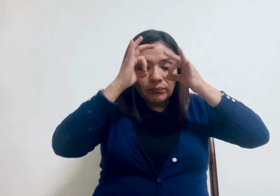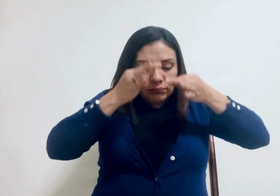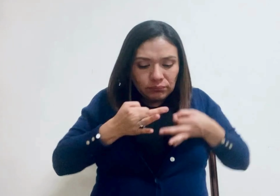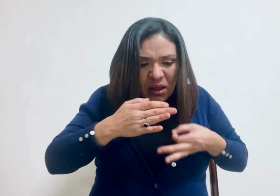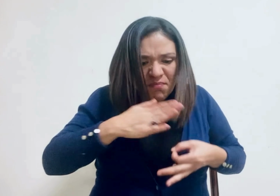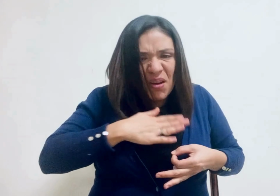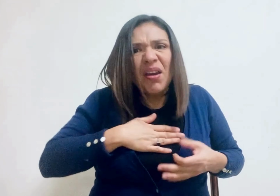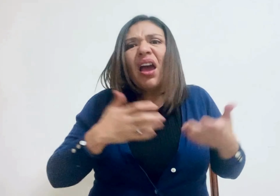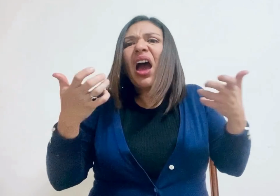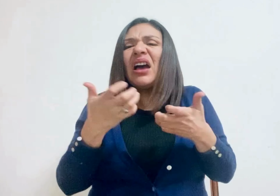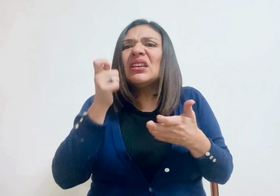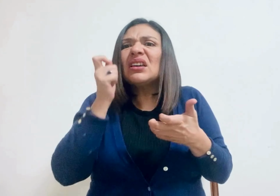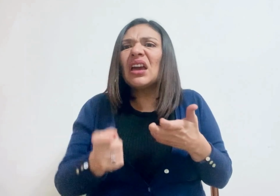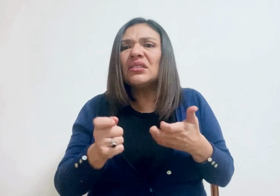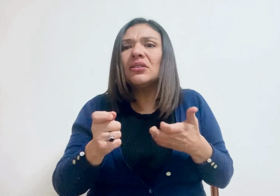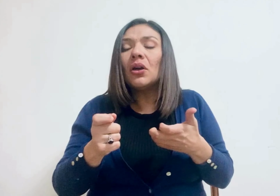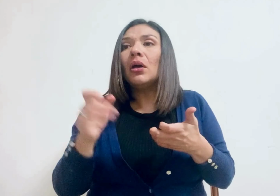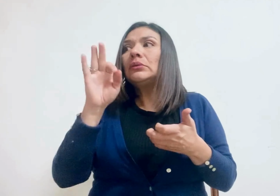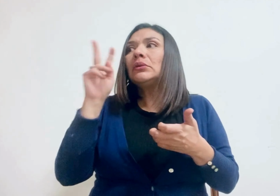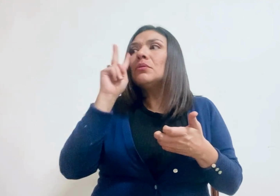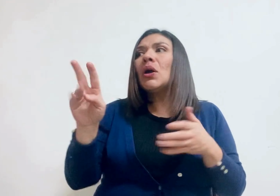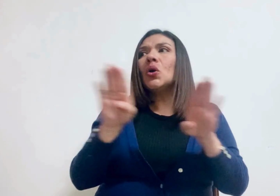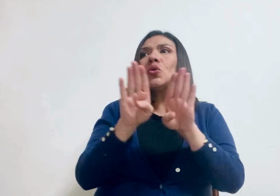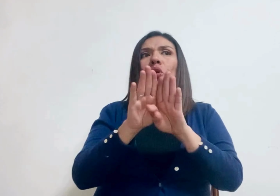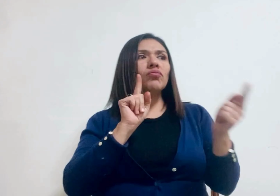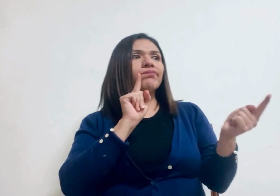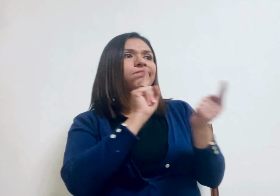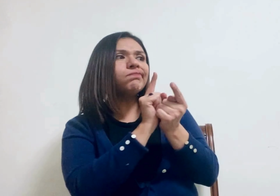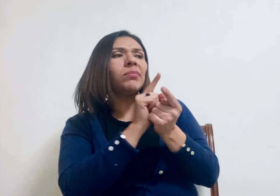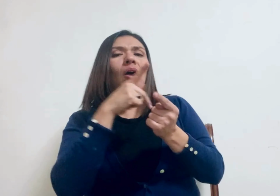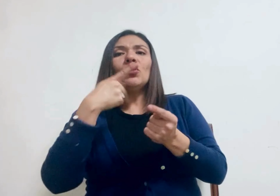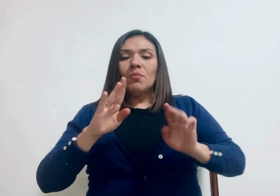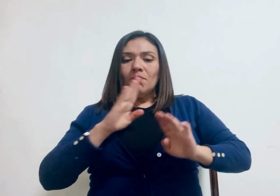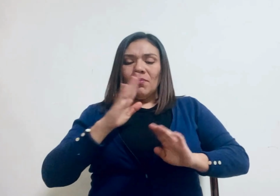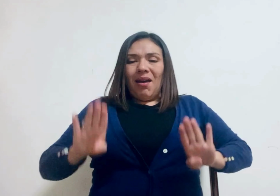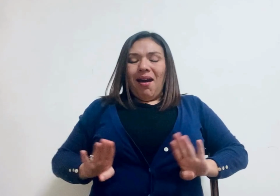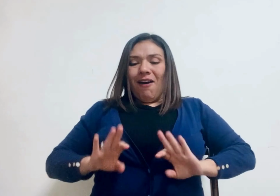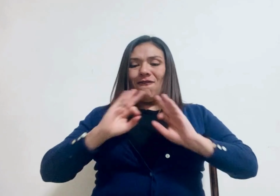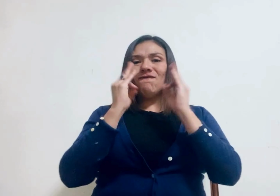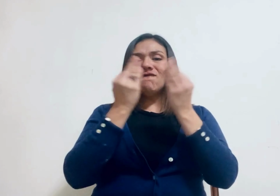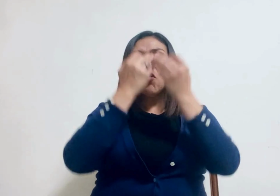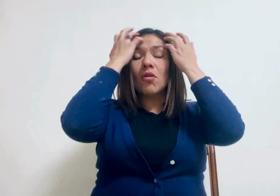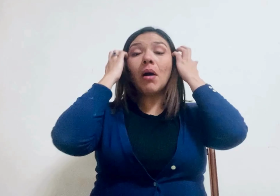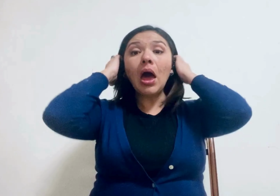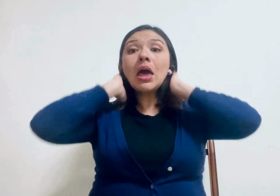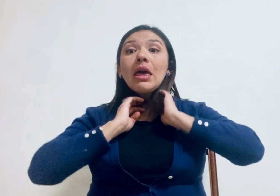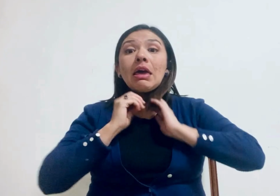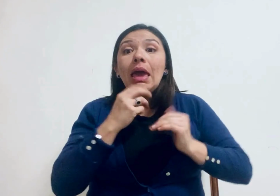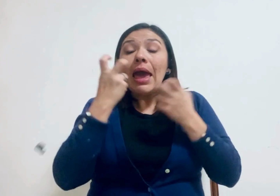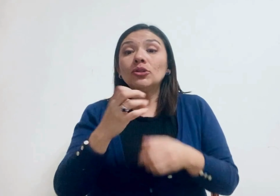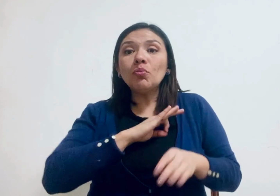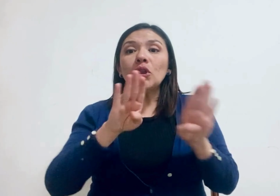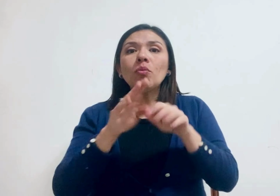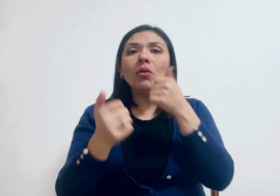nosotros para saber cómo estamos reaccionando ante los acercamientos, ante la dinámica y de qué manera podemos pues buscar